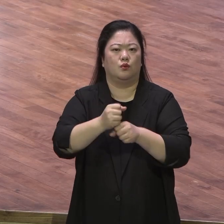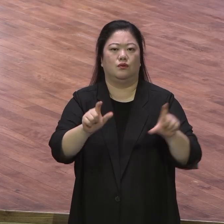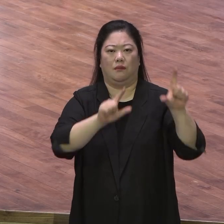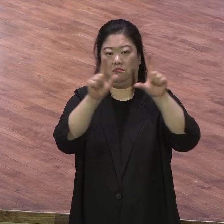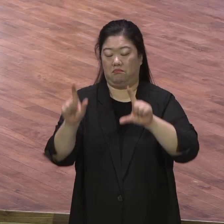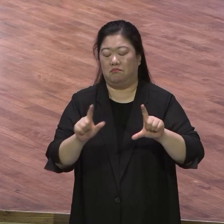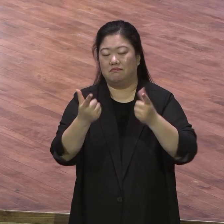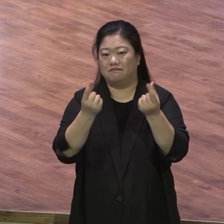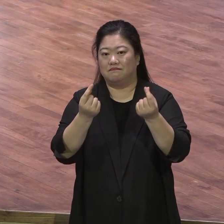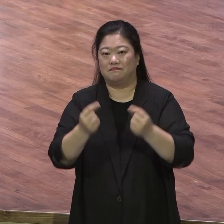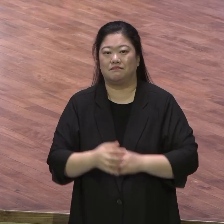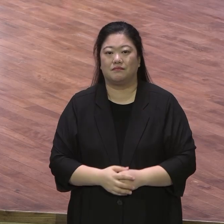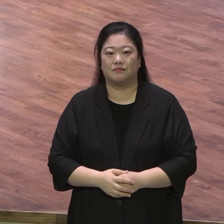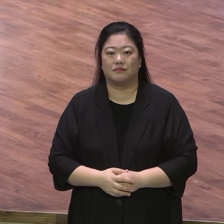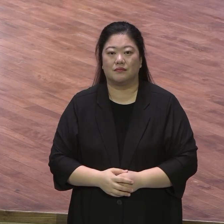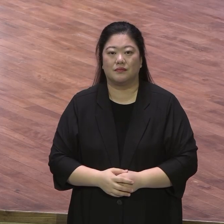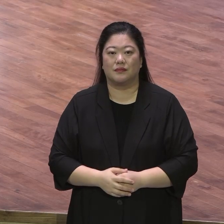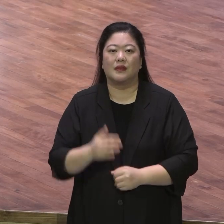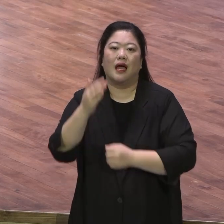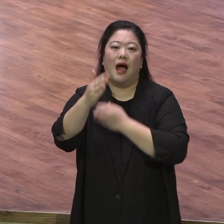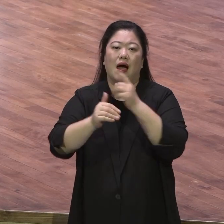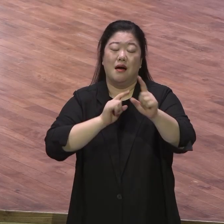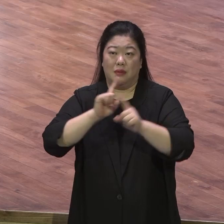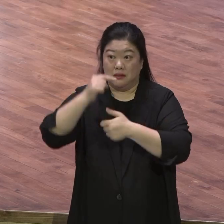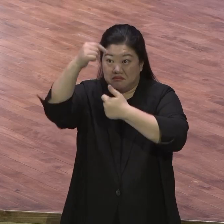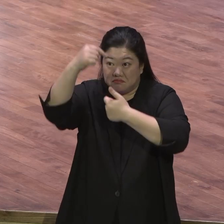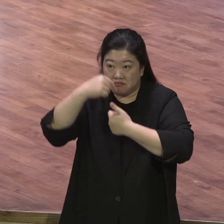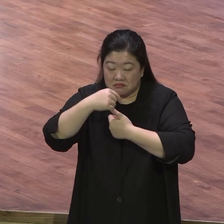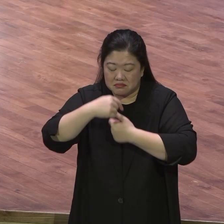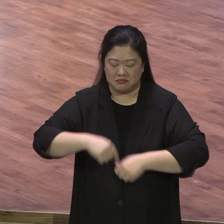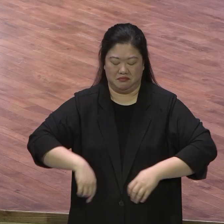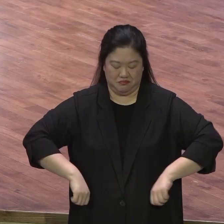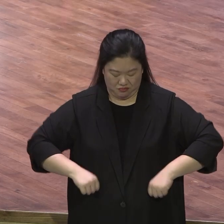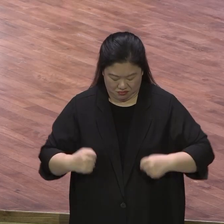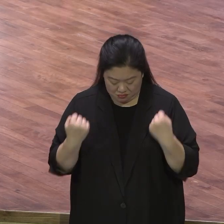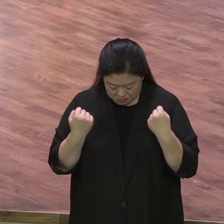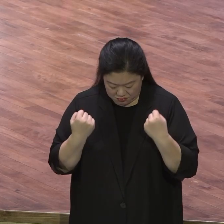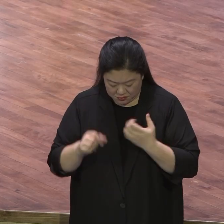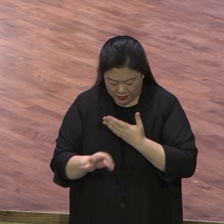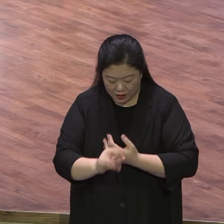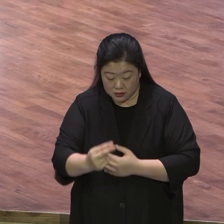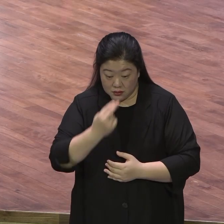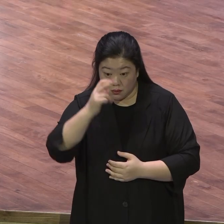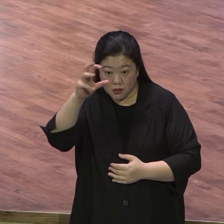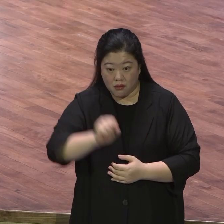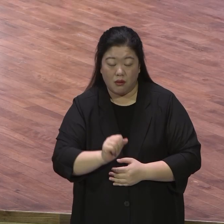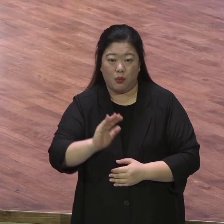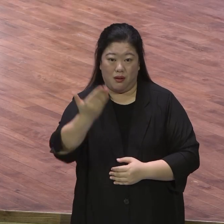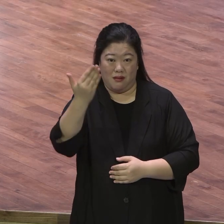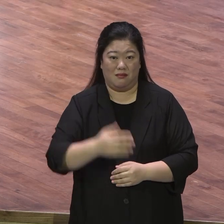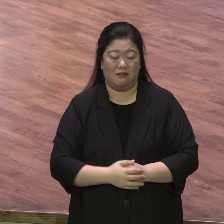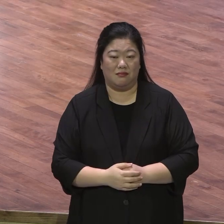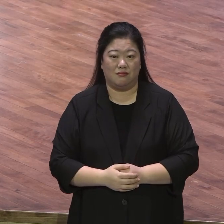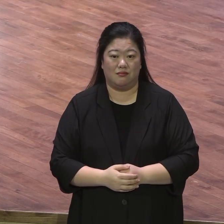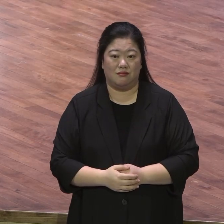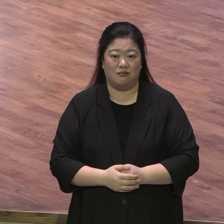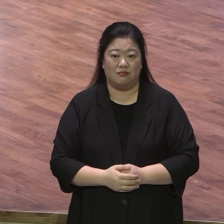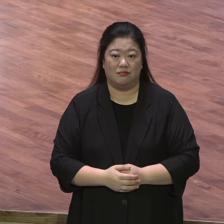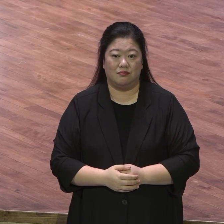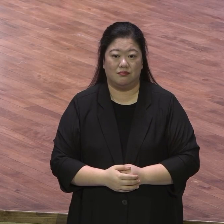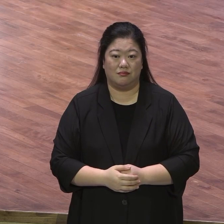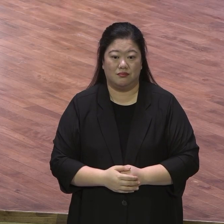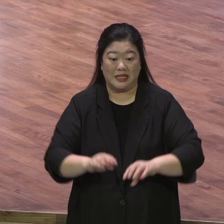말씀에 순중하는 자에요 생명이 들어간 자 예수 생명 있는 사람 씨가 들어가니까